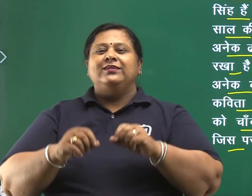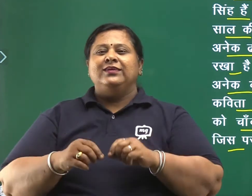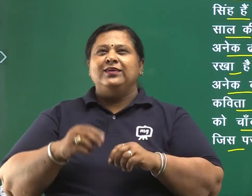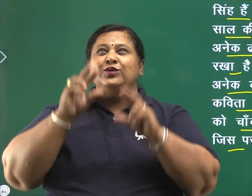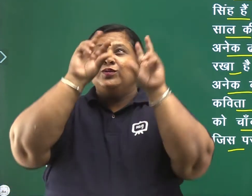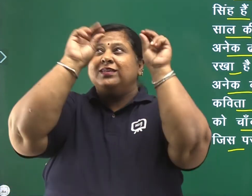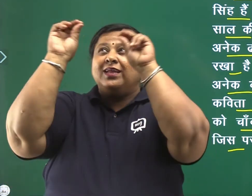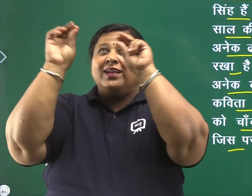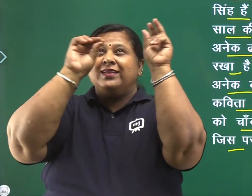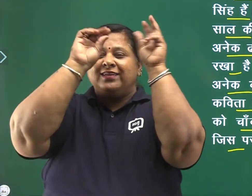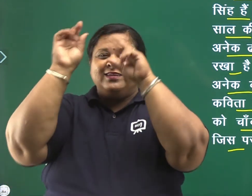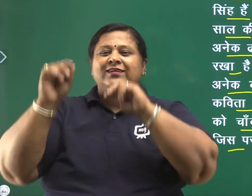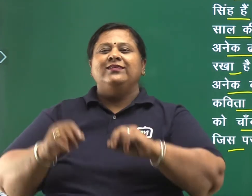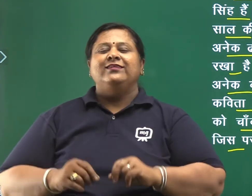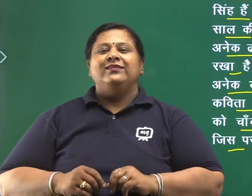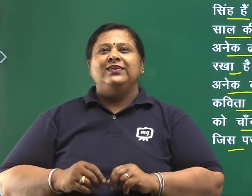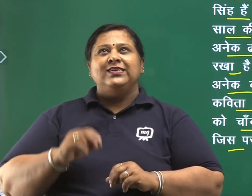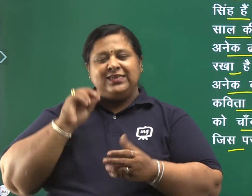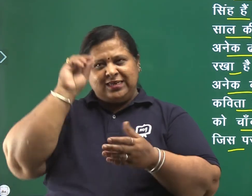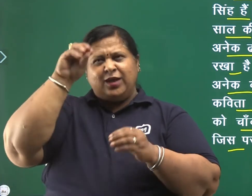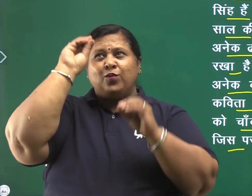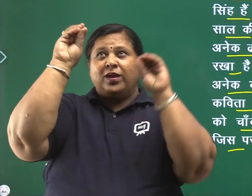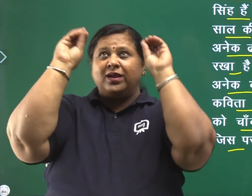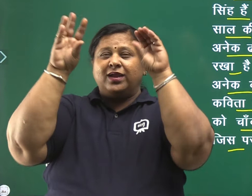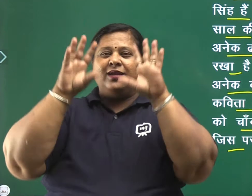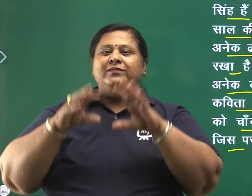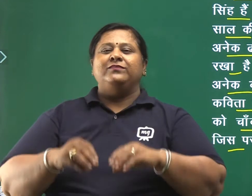जो सितारे जड़े हुए हैं,